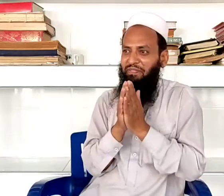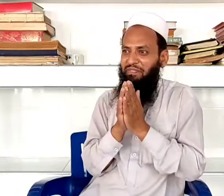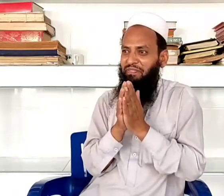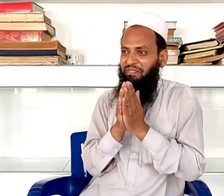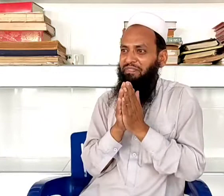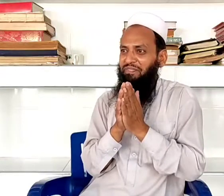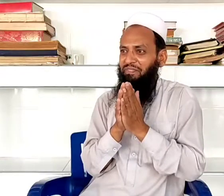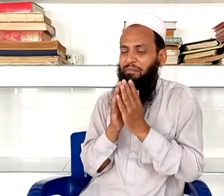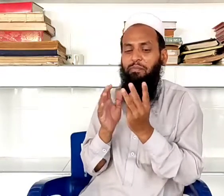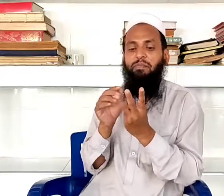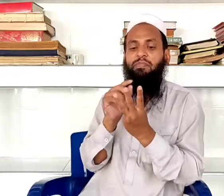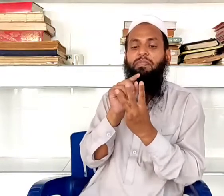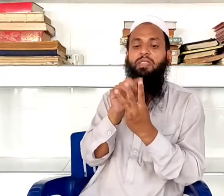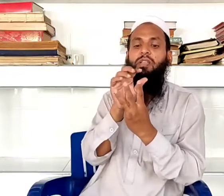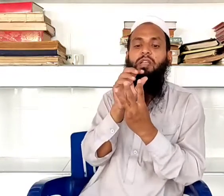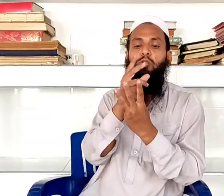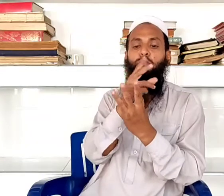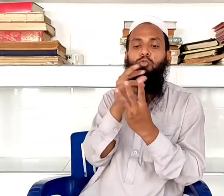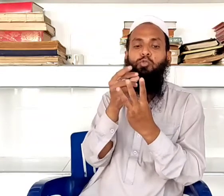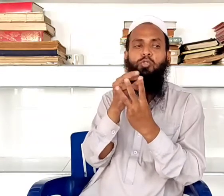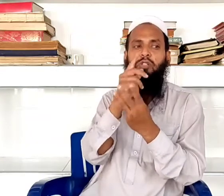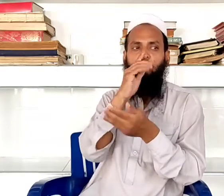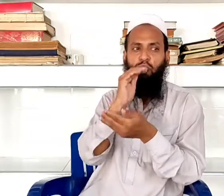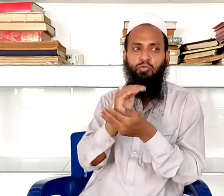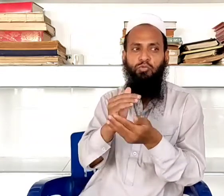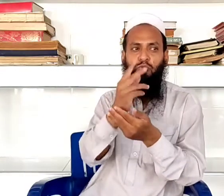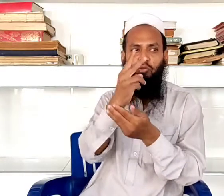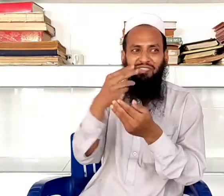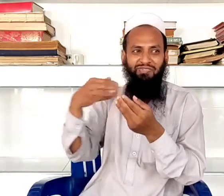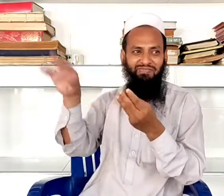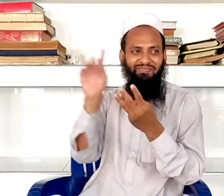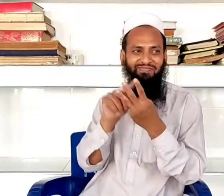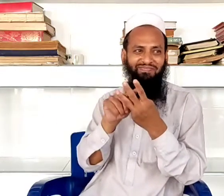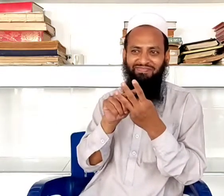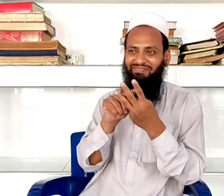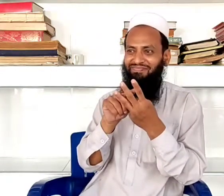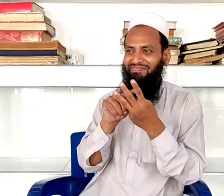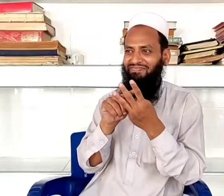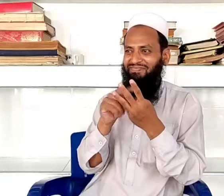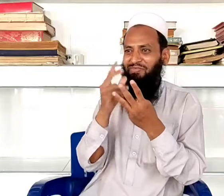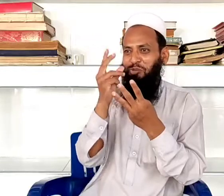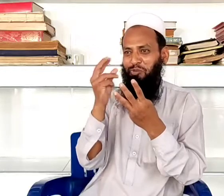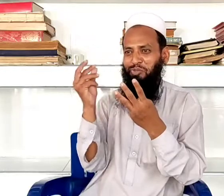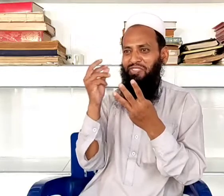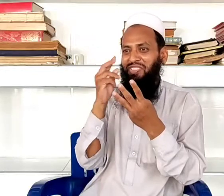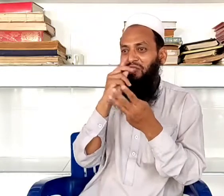जड़िया बेटिया ने उन्हों का हिस्सा बनता है। 3 हिस्से किए जान अगर किसी बंदे की सिर्फ औलाद के अंदर बेटी ही